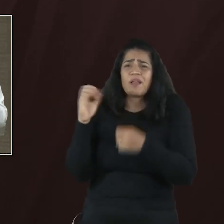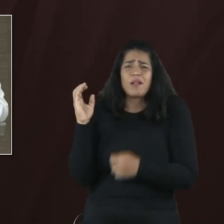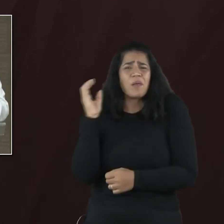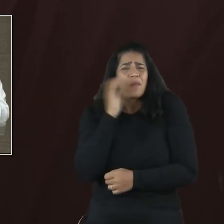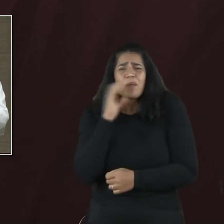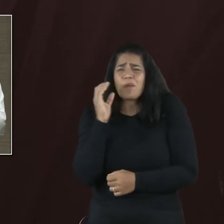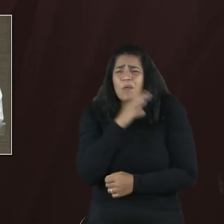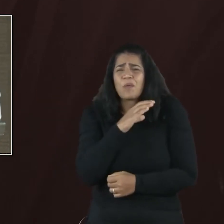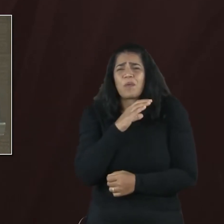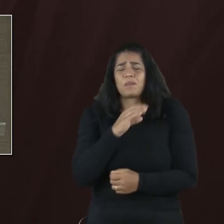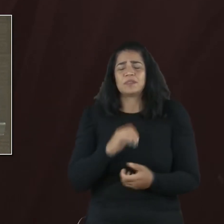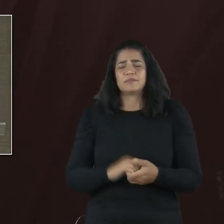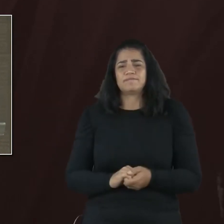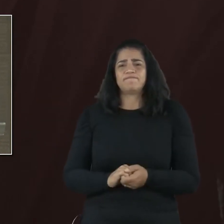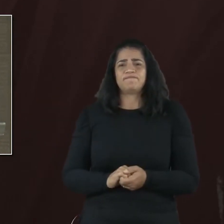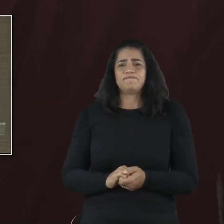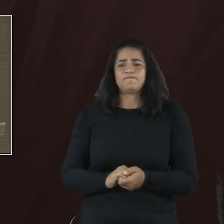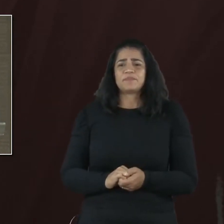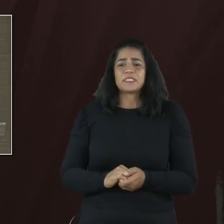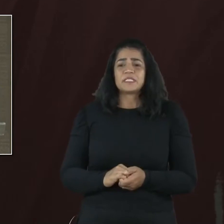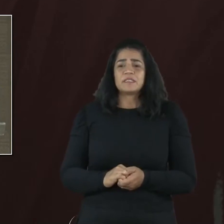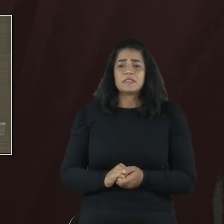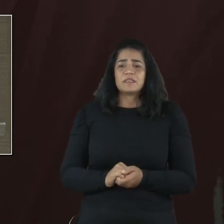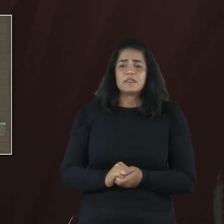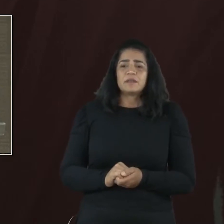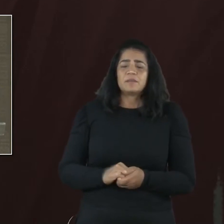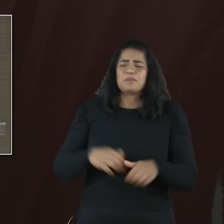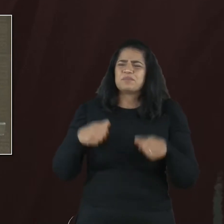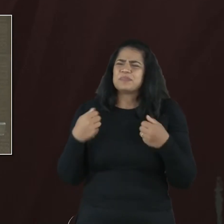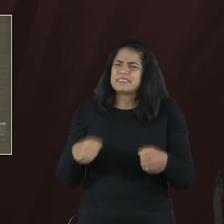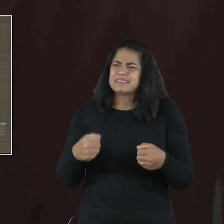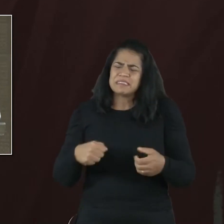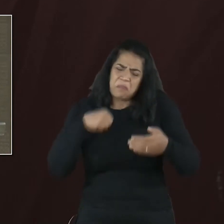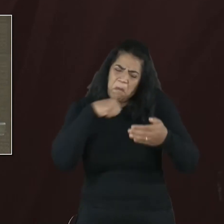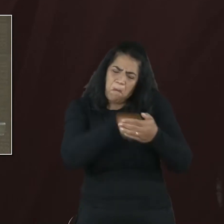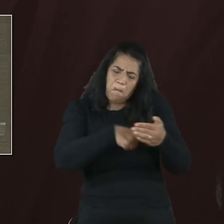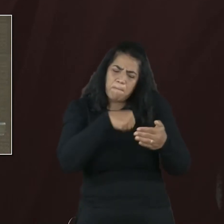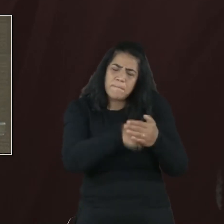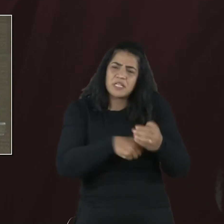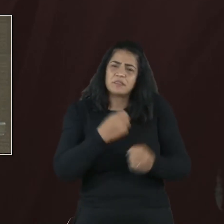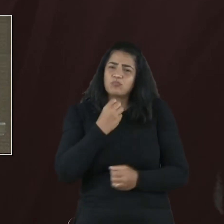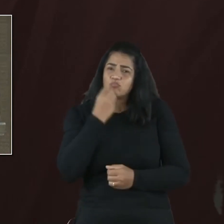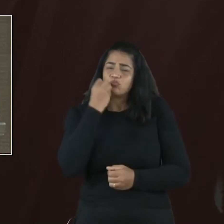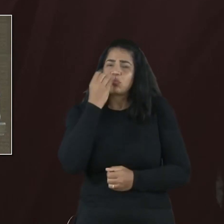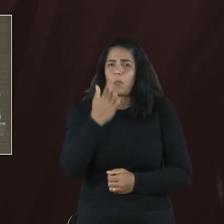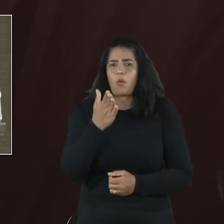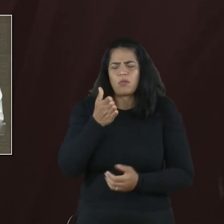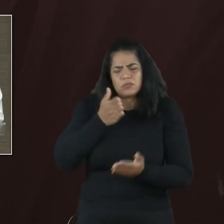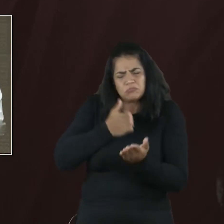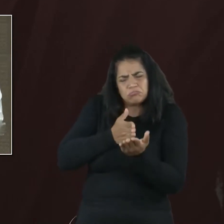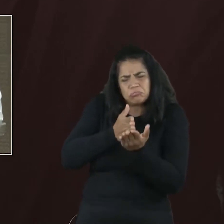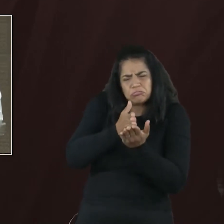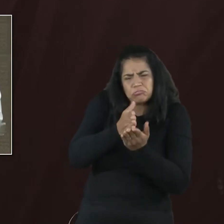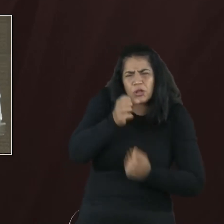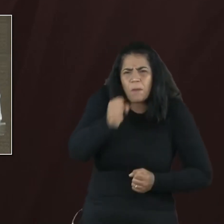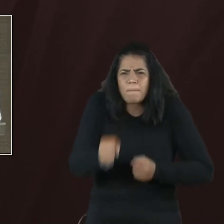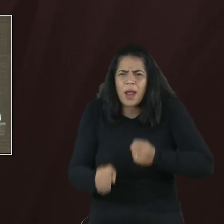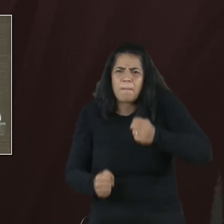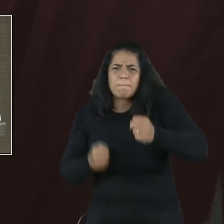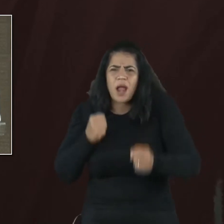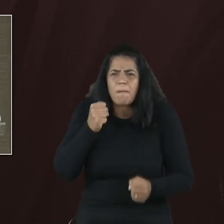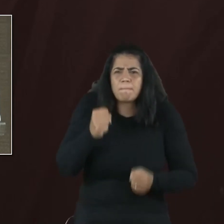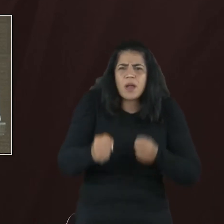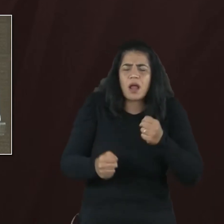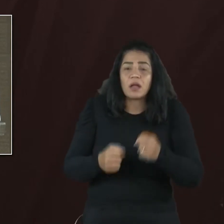combater um bom combate, correr a carreira. O atleta, irmãos, para preparar para